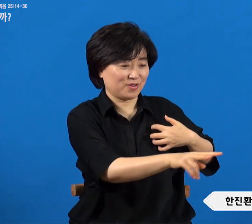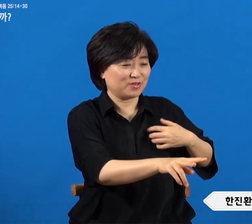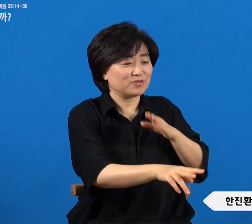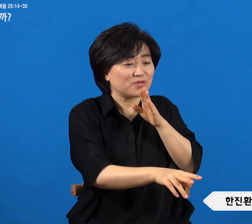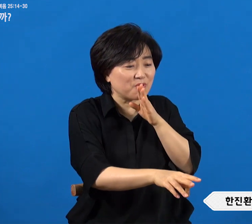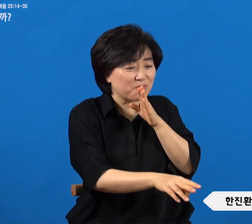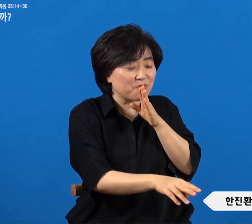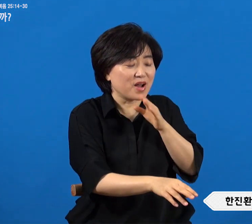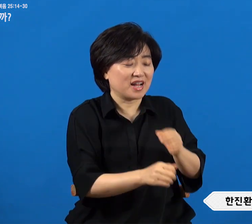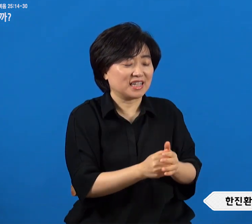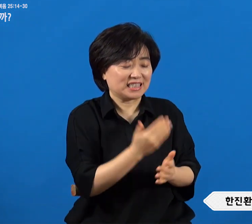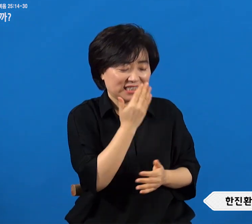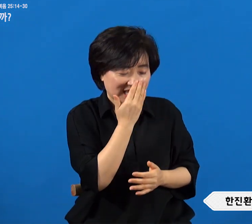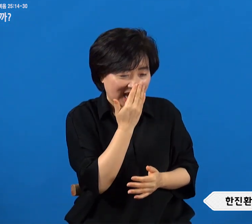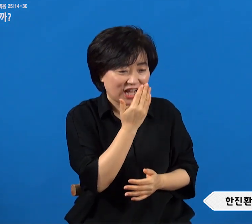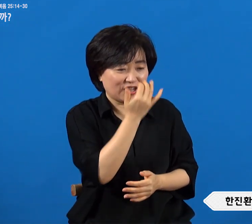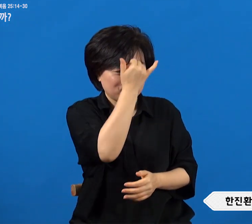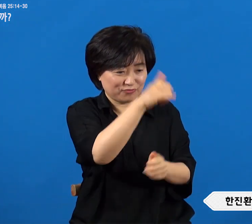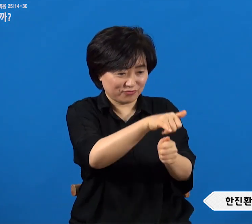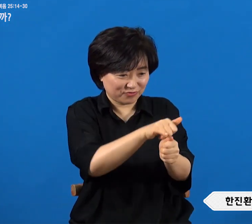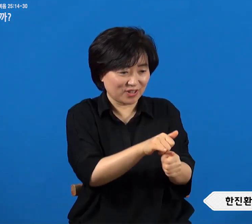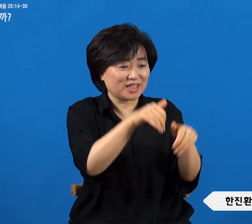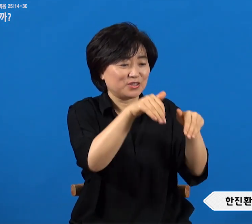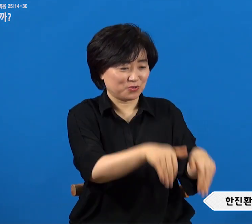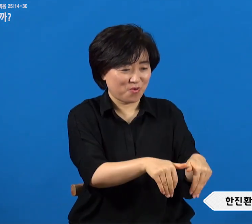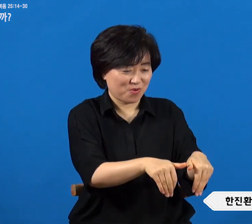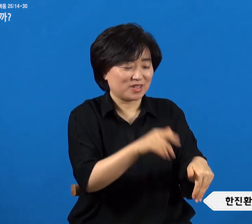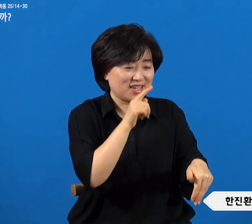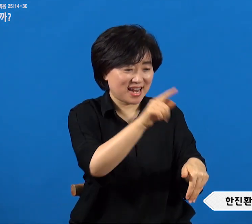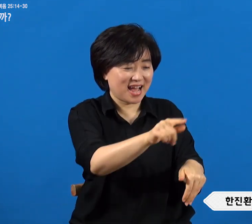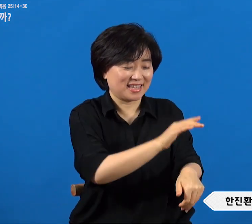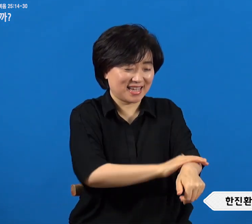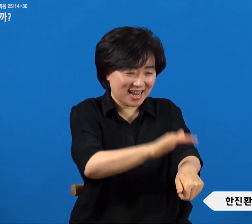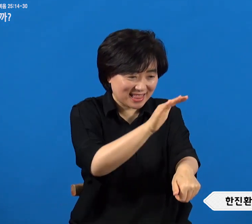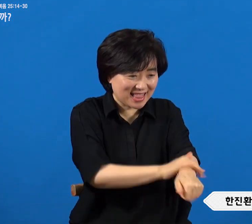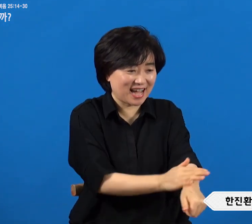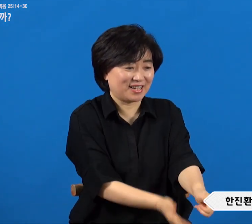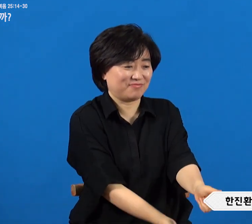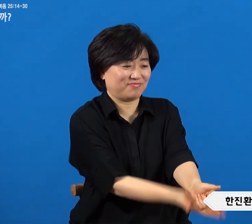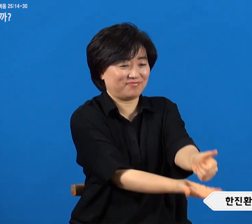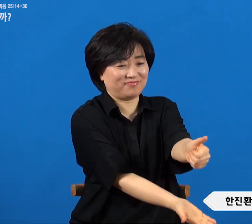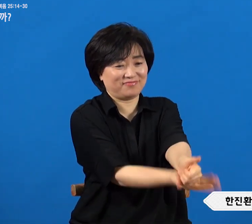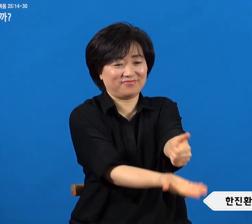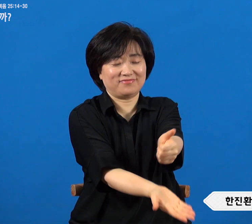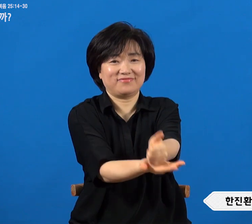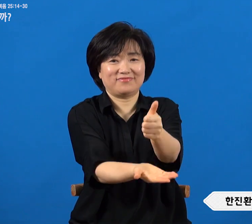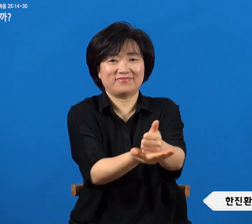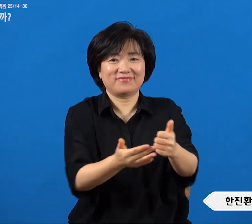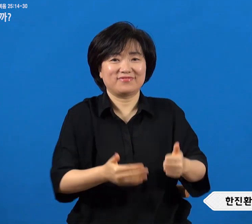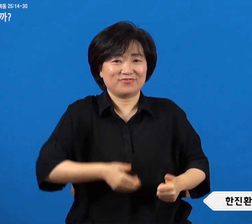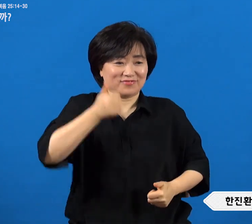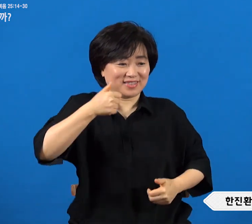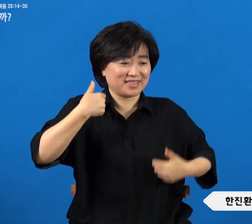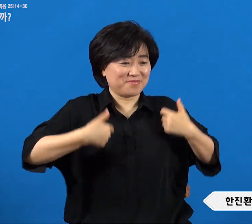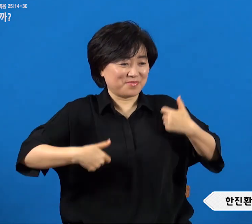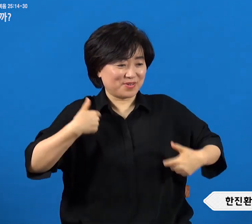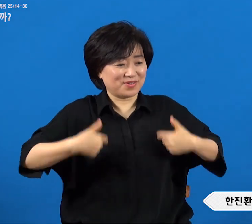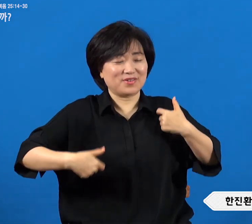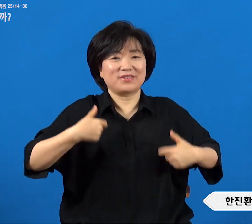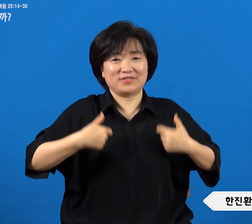정말 착하고 충성된 종이구나, 잘했다. 주인이 한없이 기뻐하십니다.